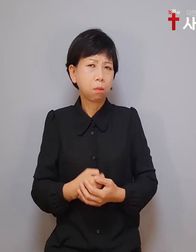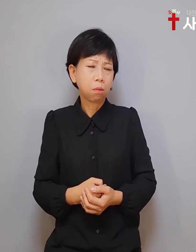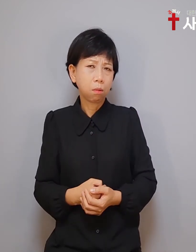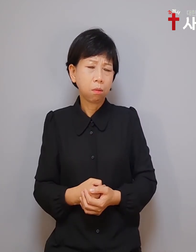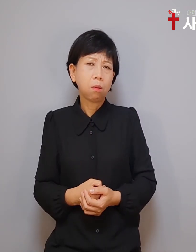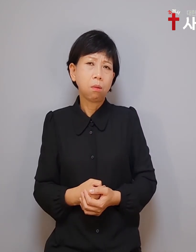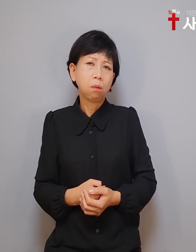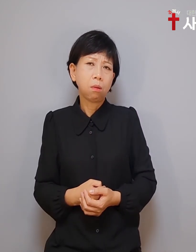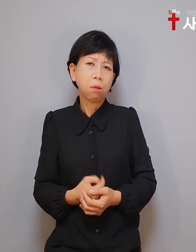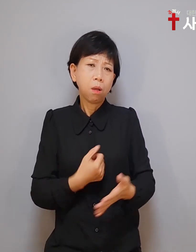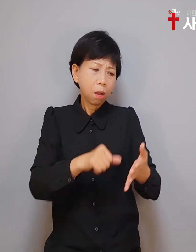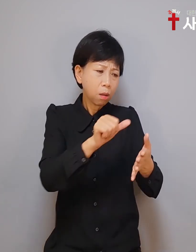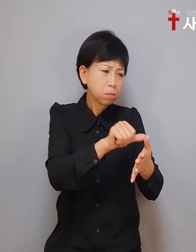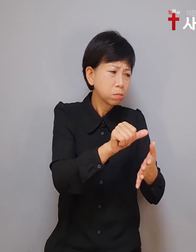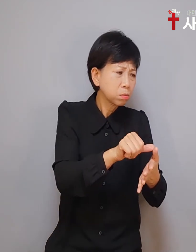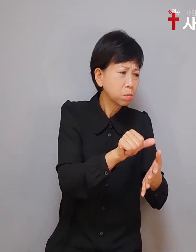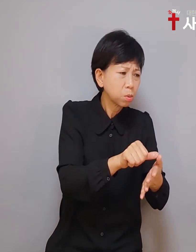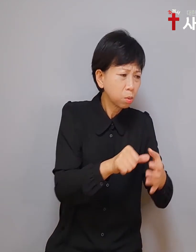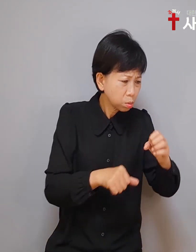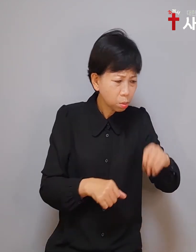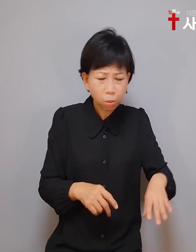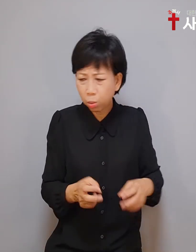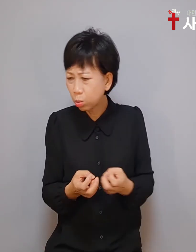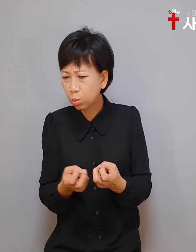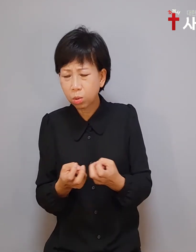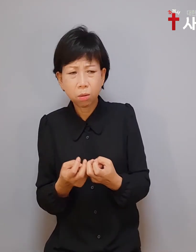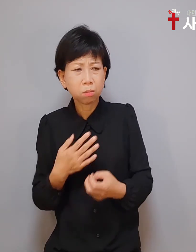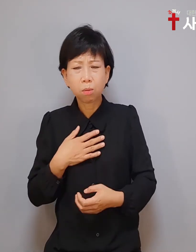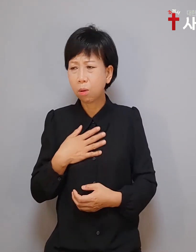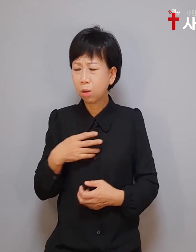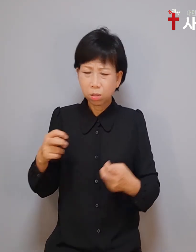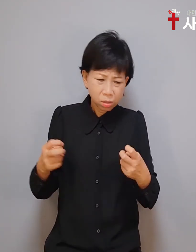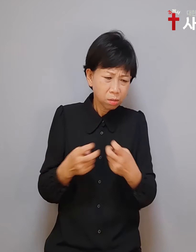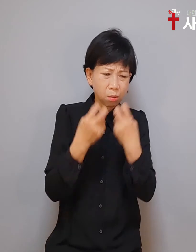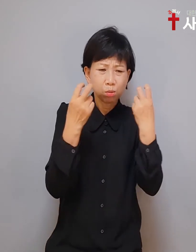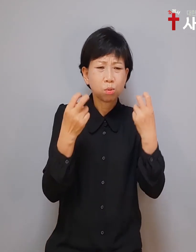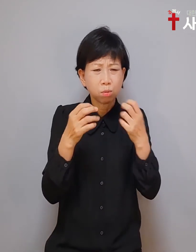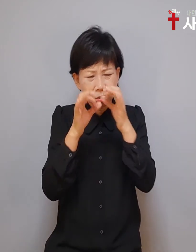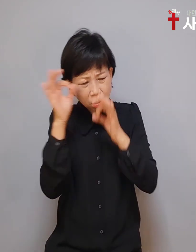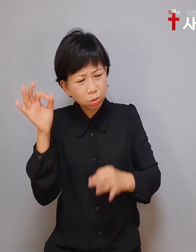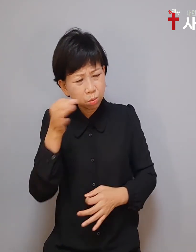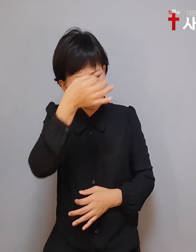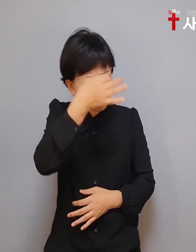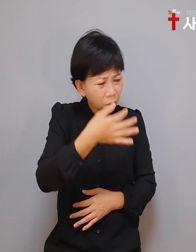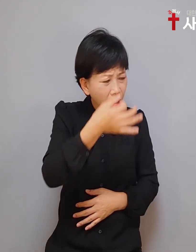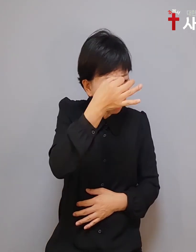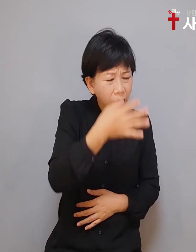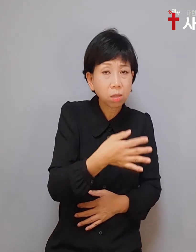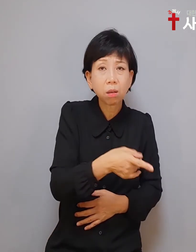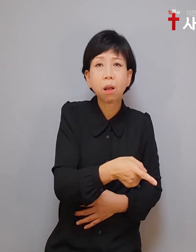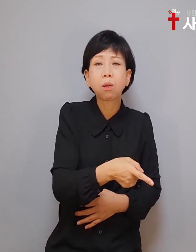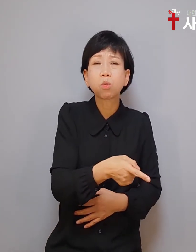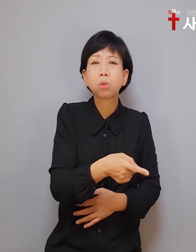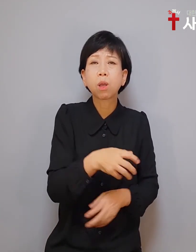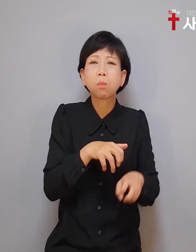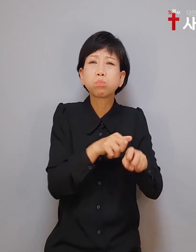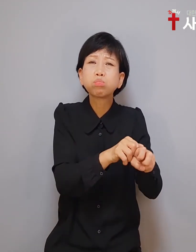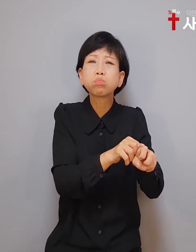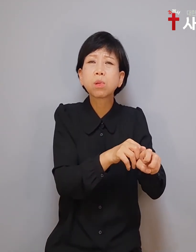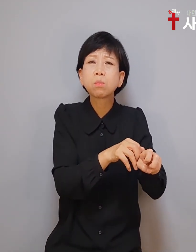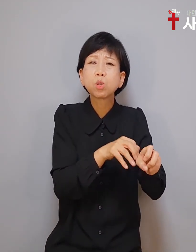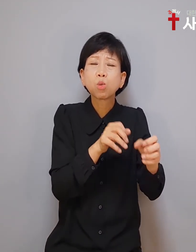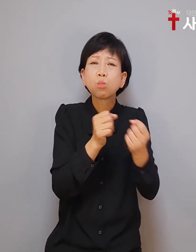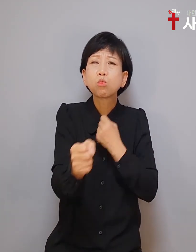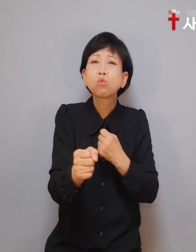아이가 없어져가지고 운전하다가 실수했는데 그 상대방도 자식이 있으니까 자기 차도 찌그러졌는데 괜찮대요. 빨리 가